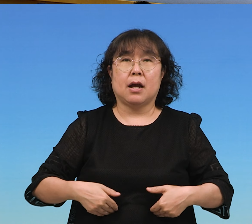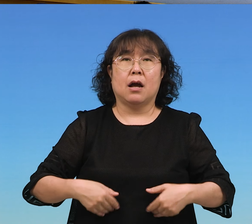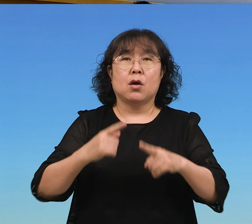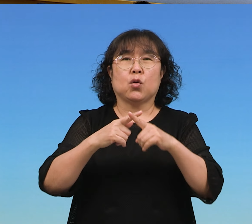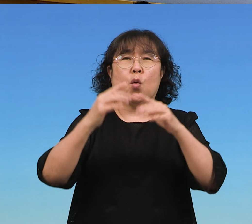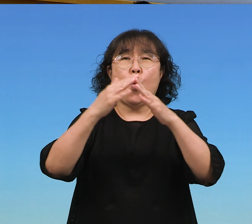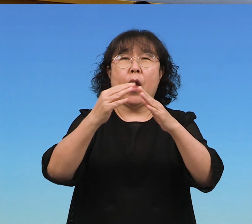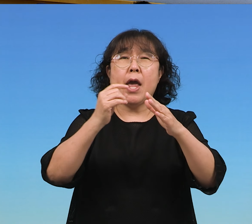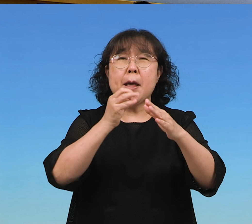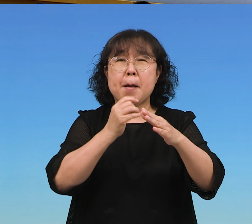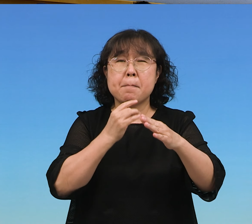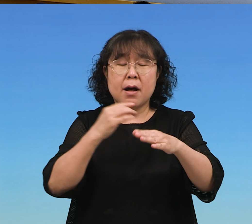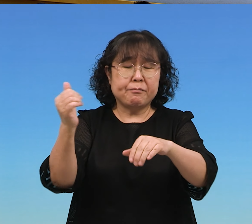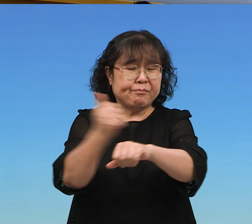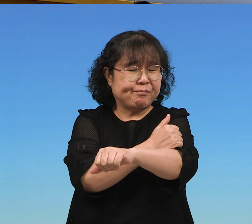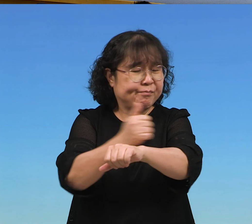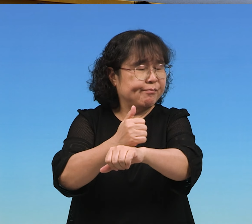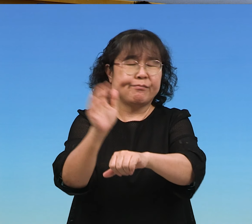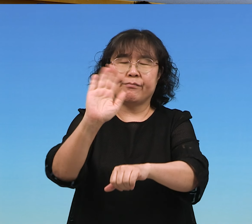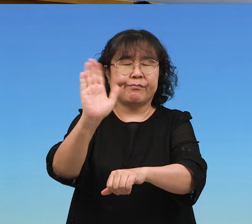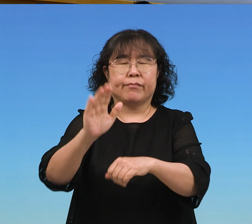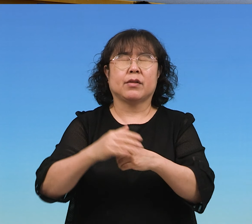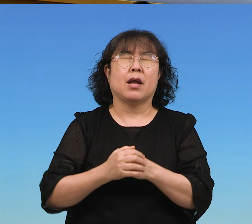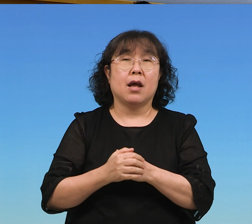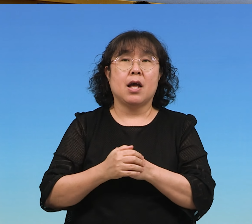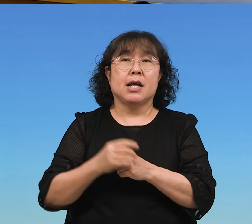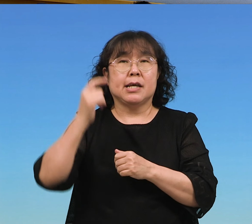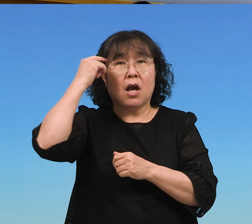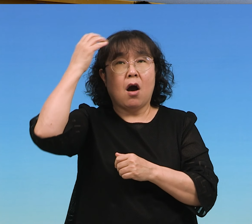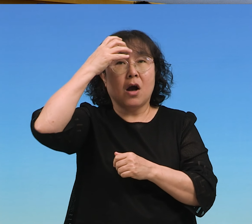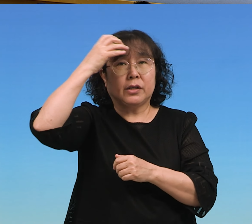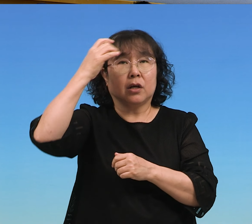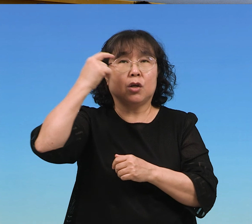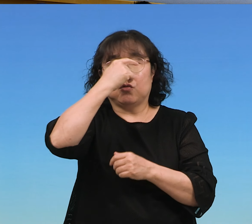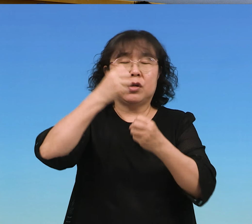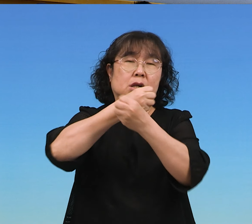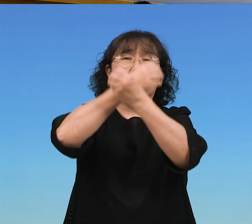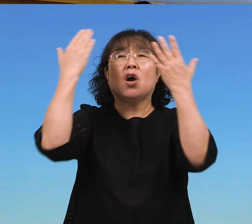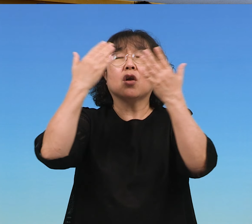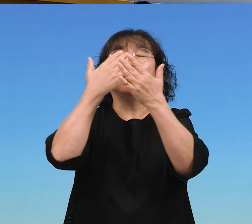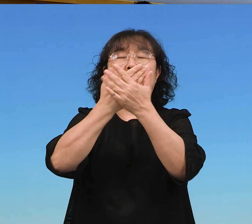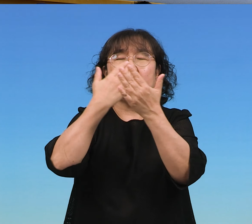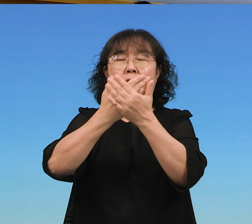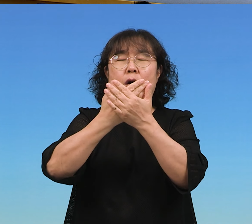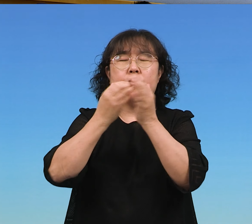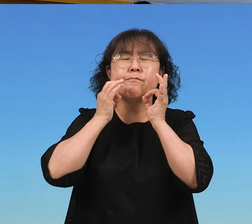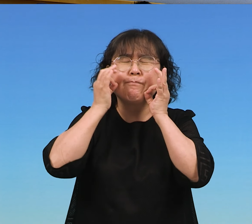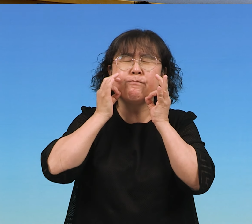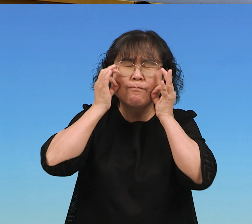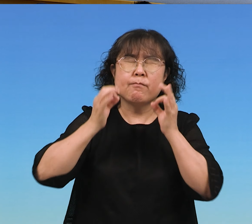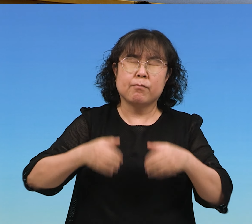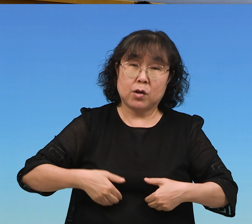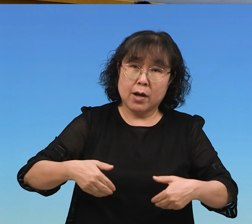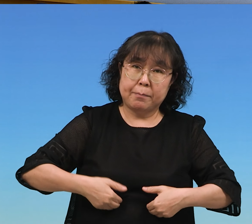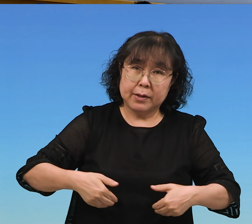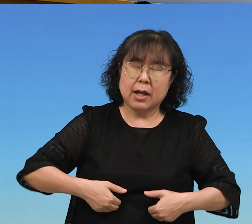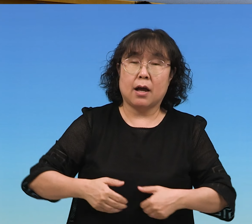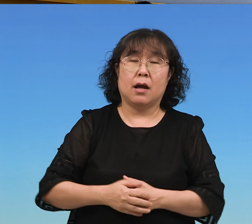않습니까? 교회만 다니는 것으로 안 됩니다. 영안을 열게 해달라고 노력을 하셔야 돼요. 그래서 우리가 기도하는 거